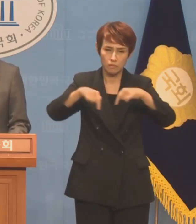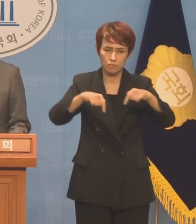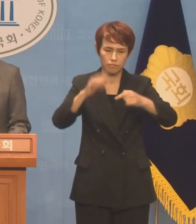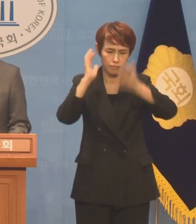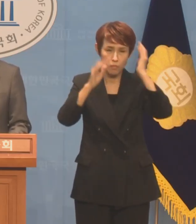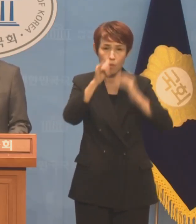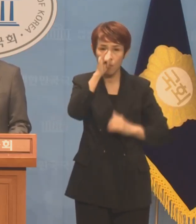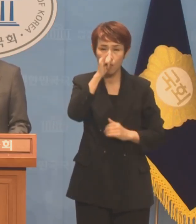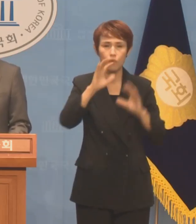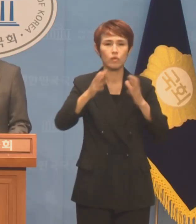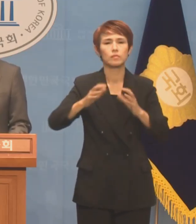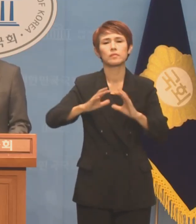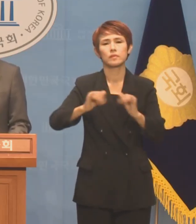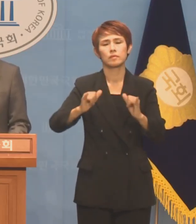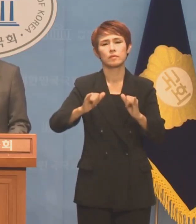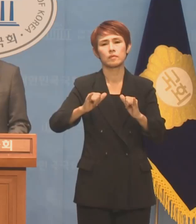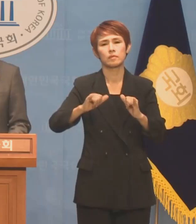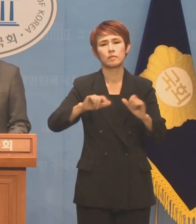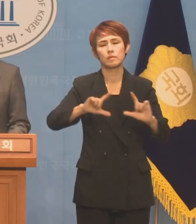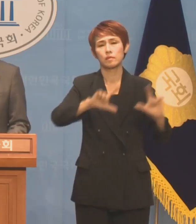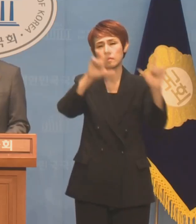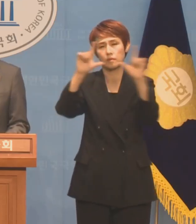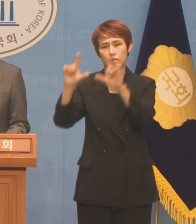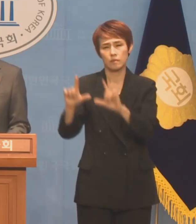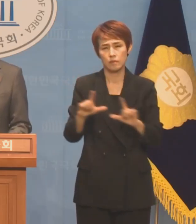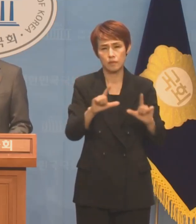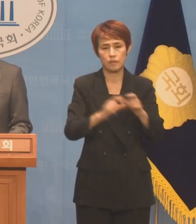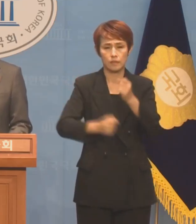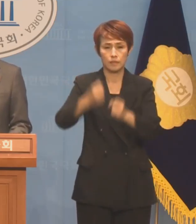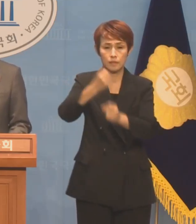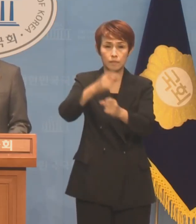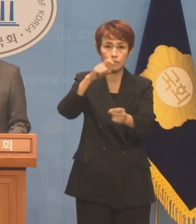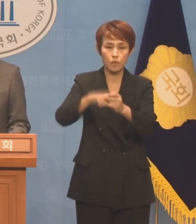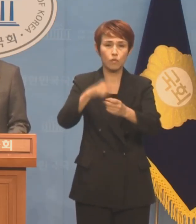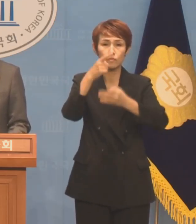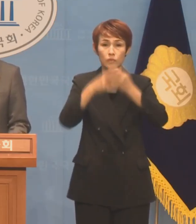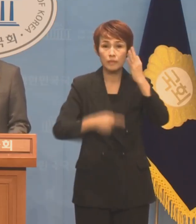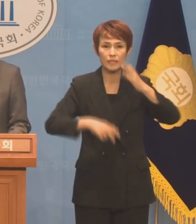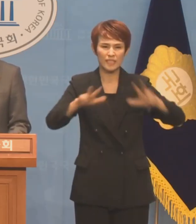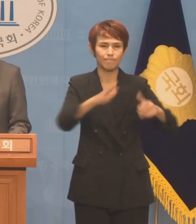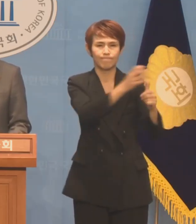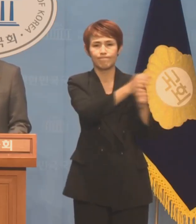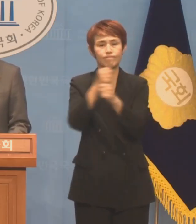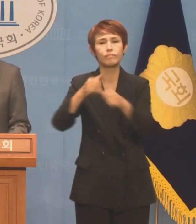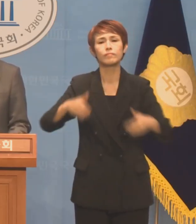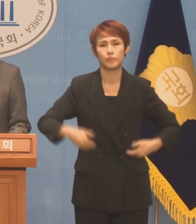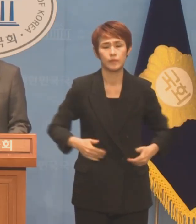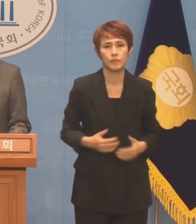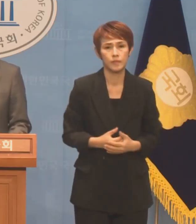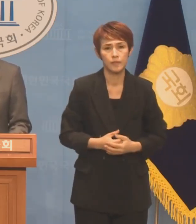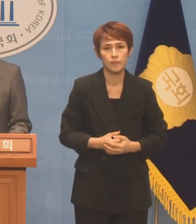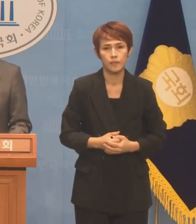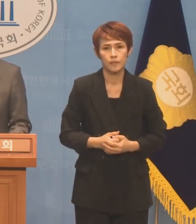일상을 되찾기 위해 윤석열에 대한 즉각적인 체포가 필요합니다.